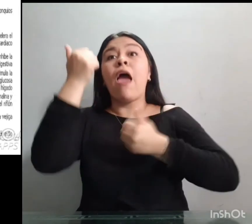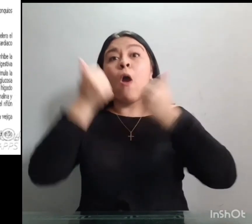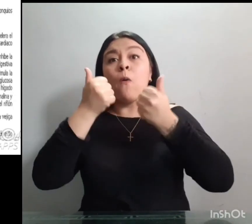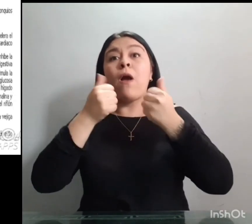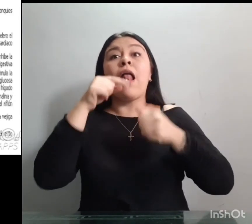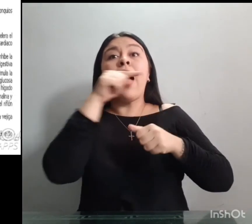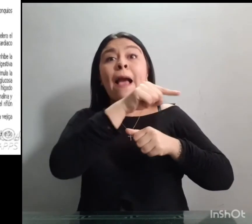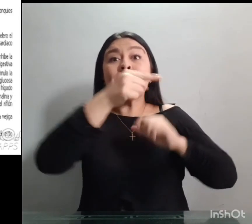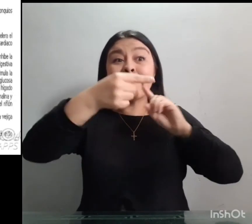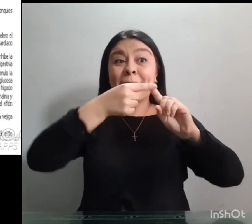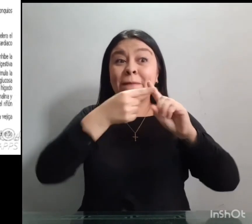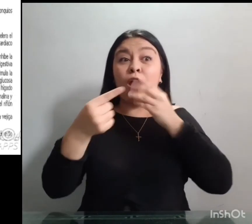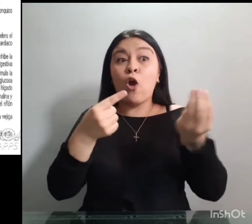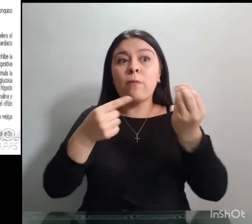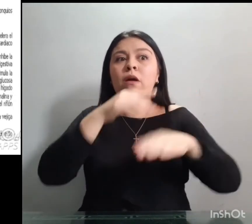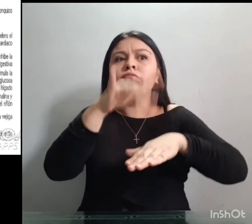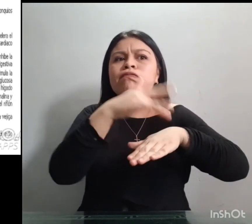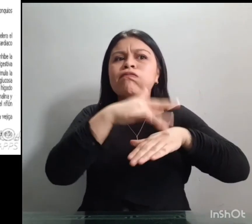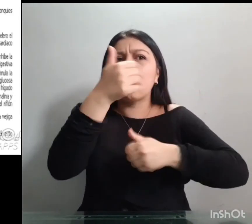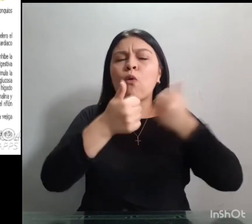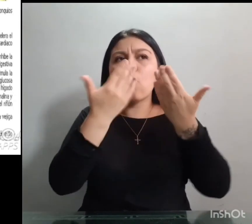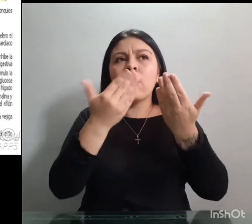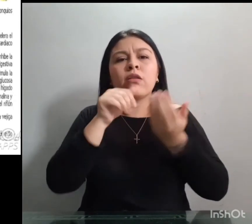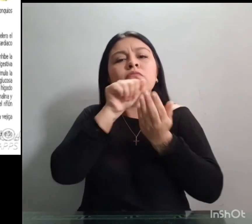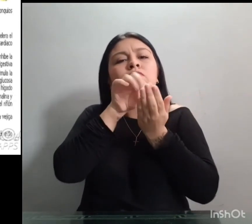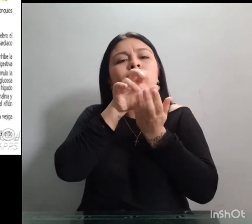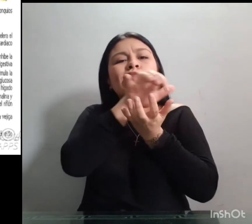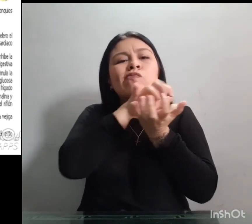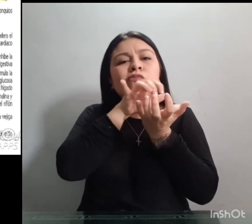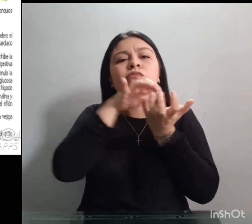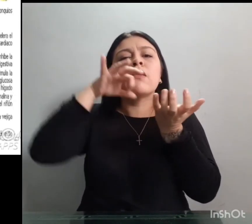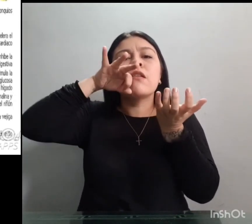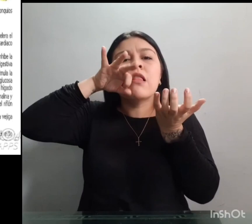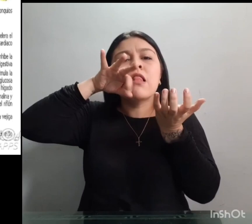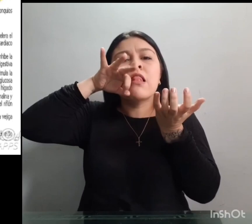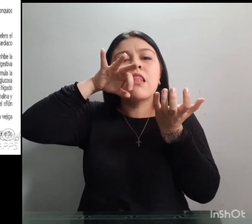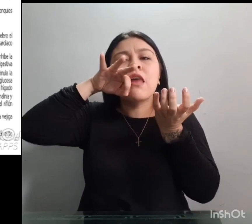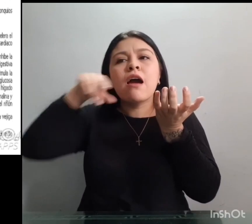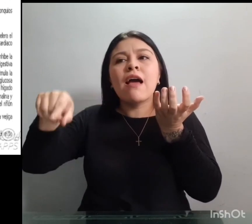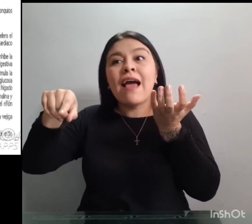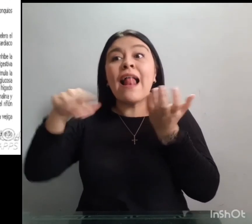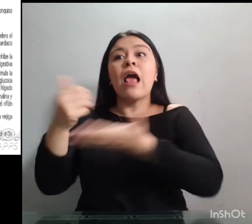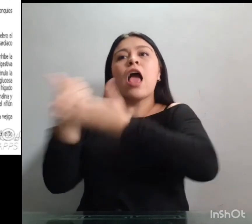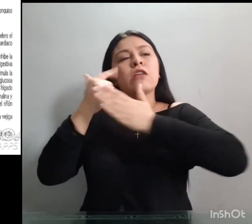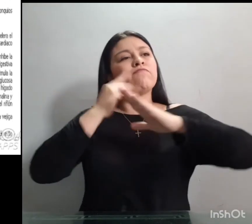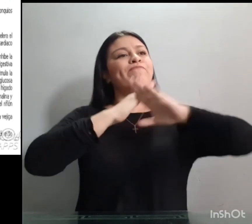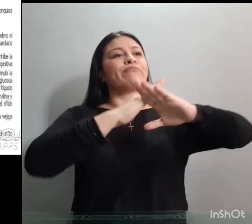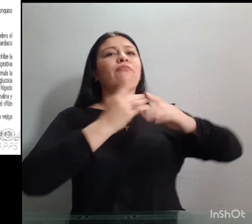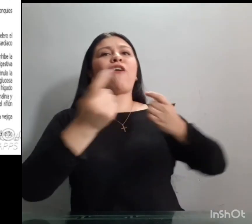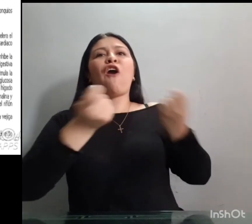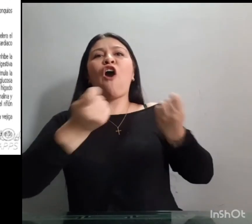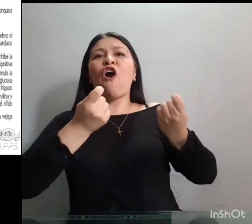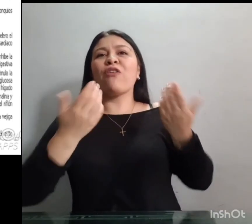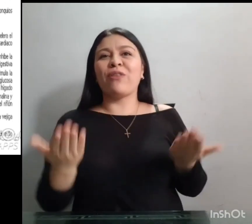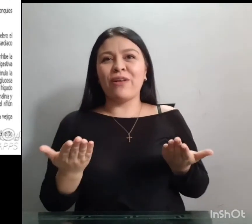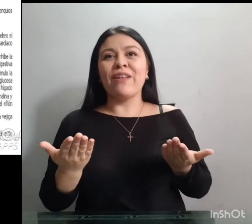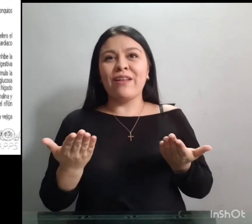la salivación, y el simpático inhibe esa producción de saliva. El